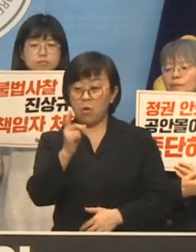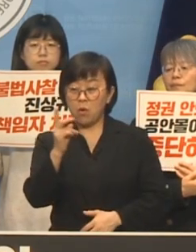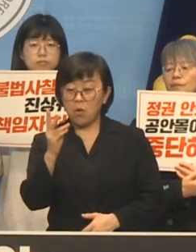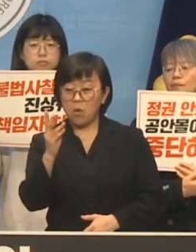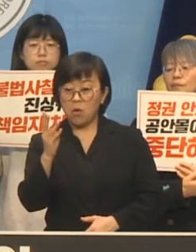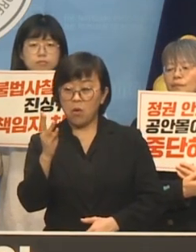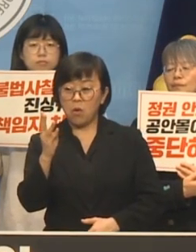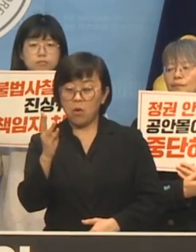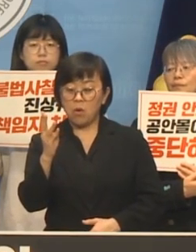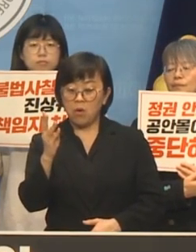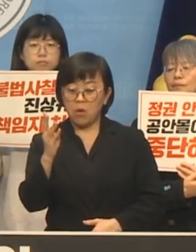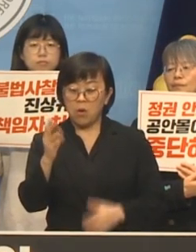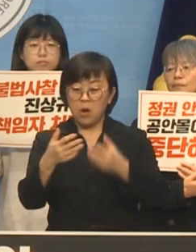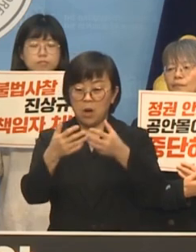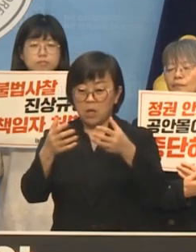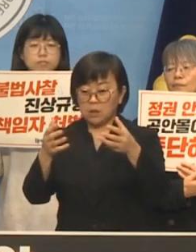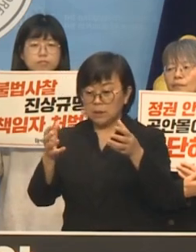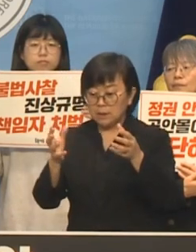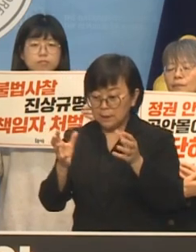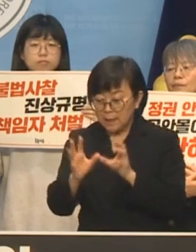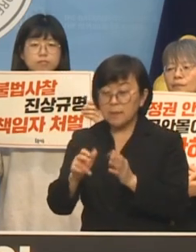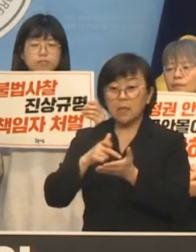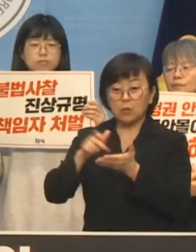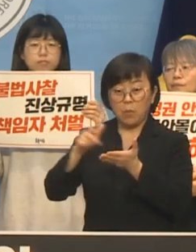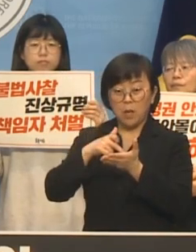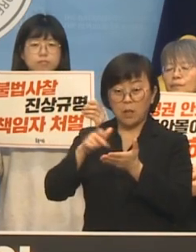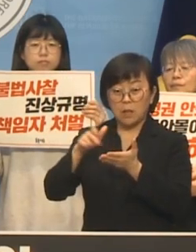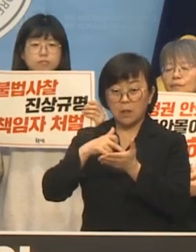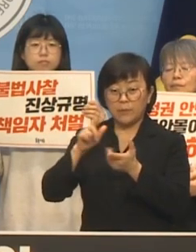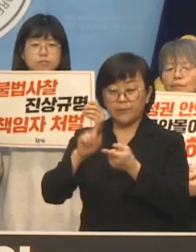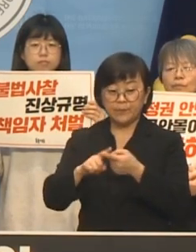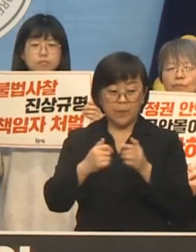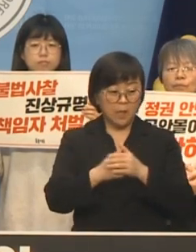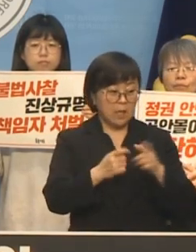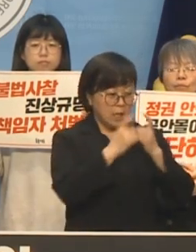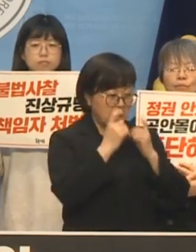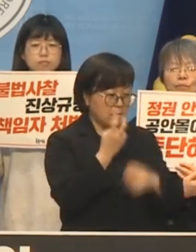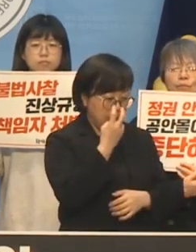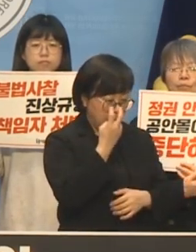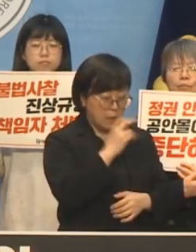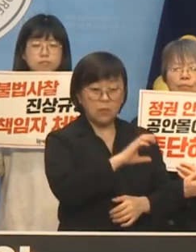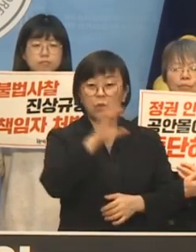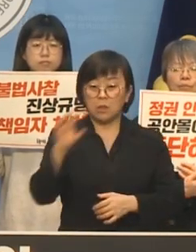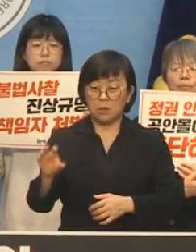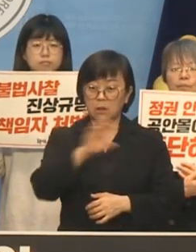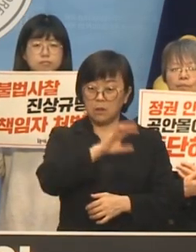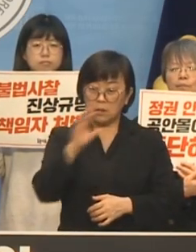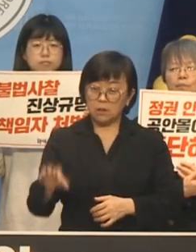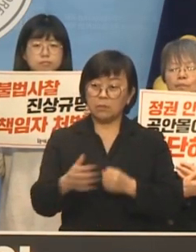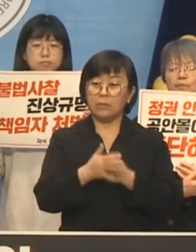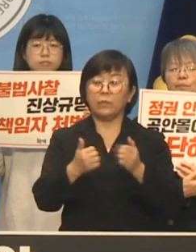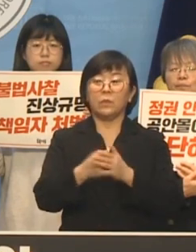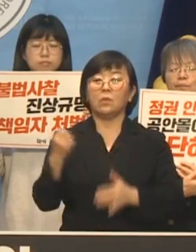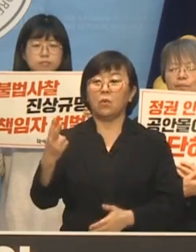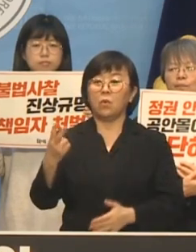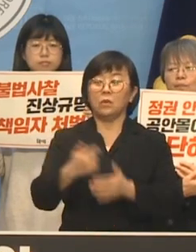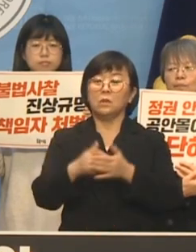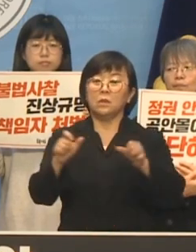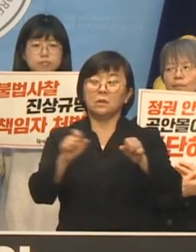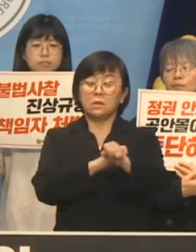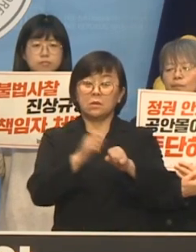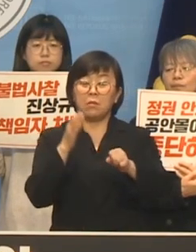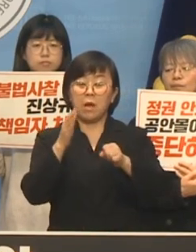몰이 단체 카톡방에 이러한 사찰 사항들을 올리고 있었고 또 심지어 특정